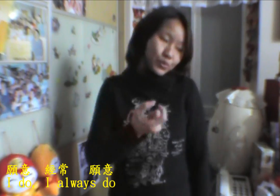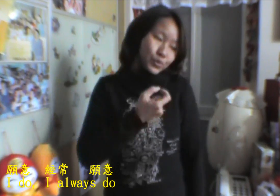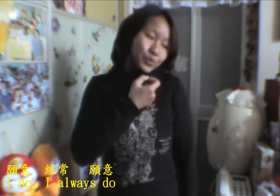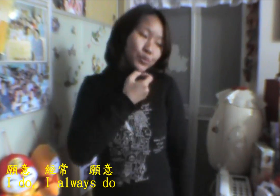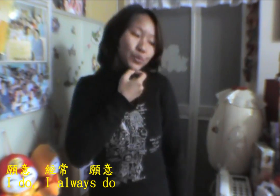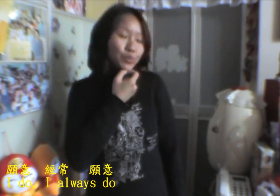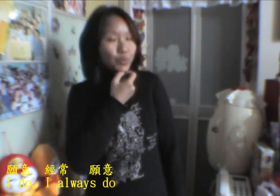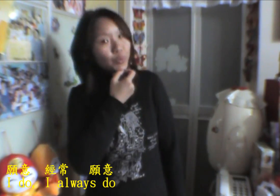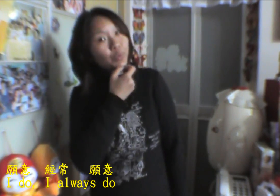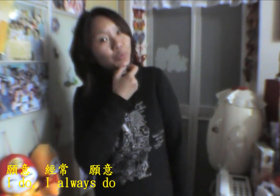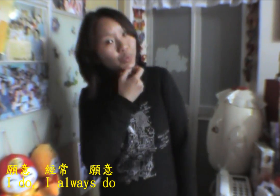do。